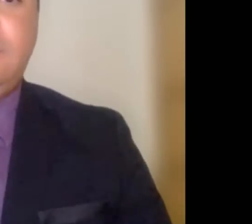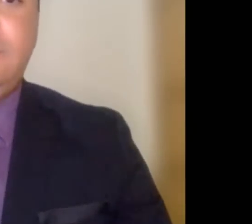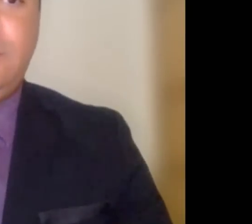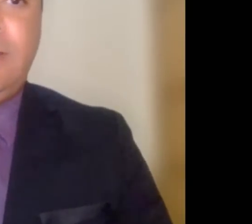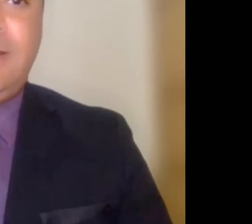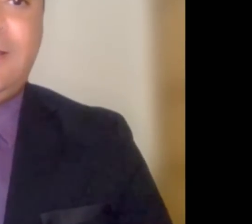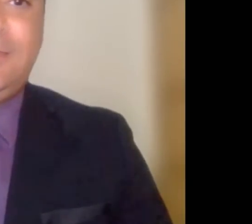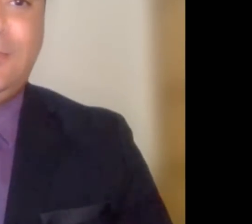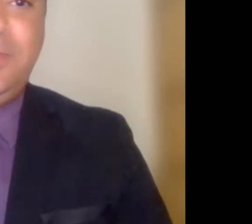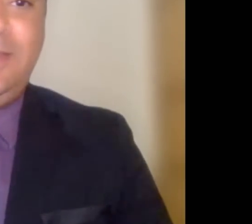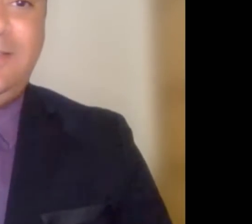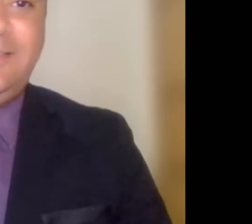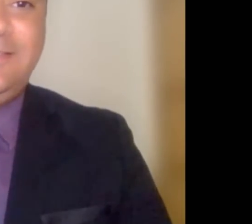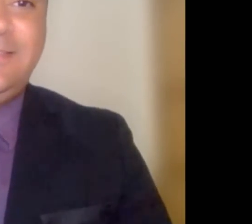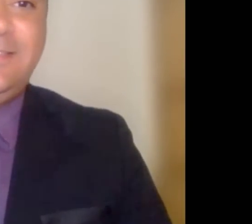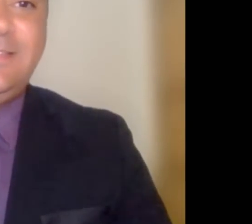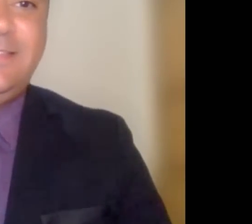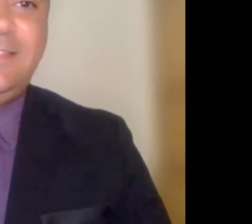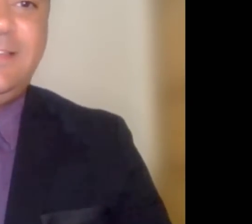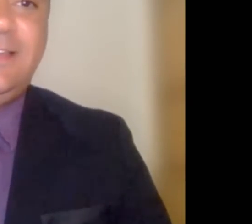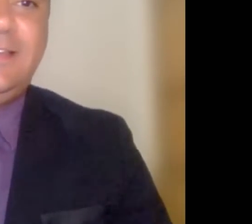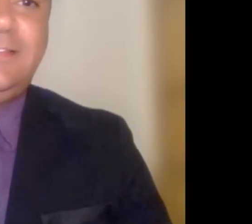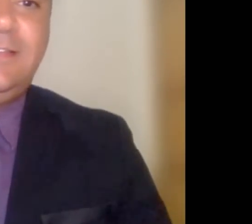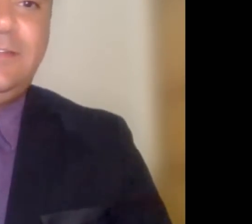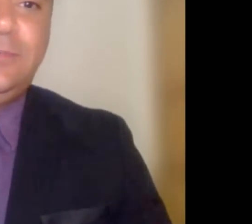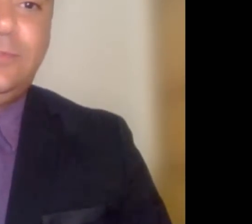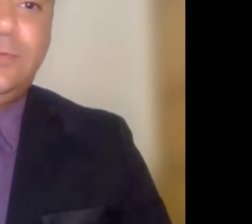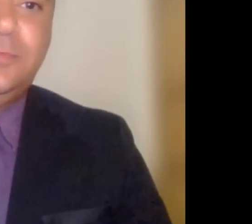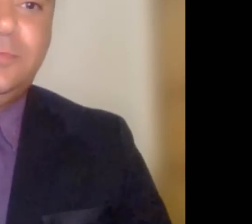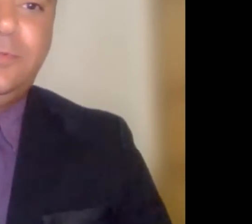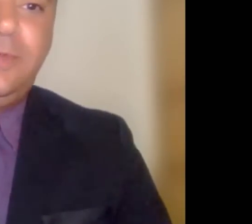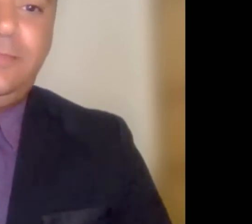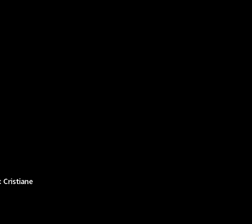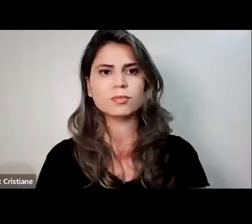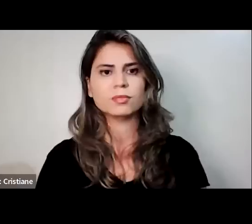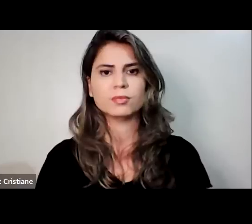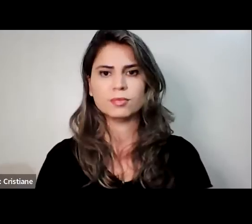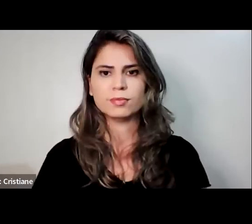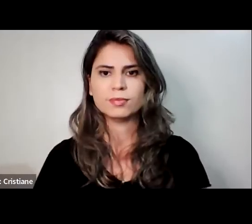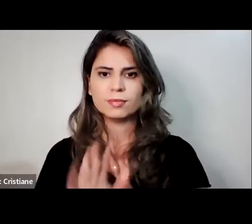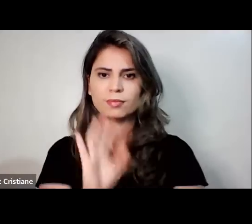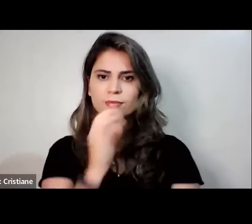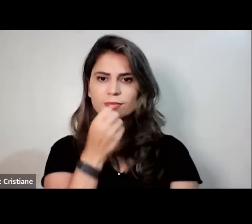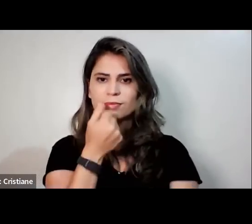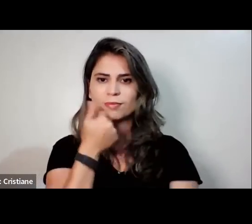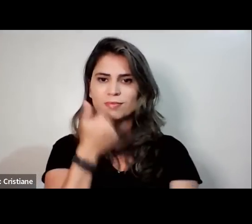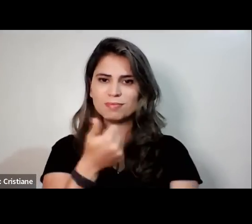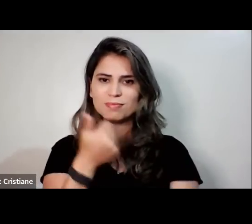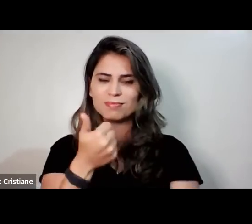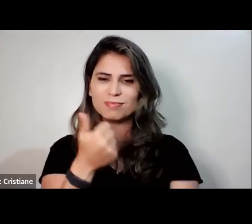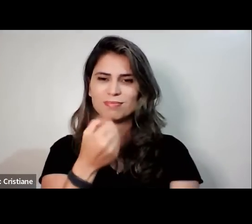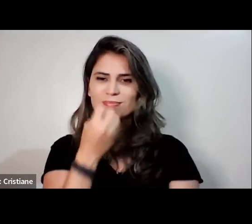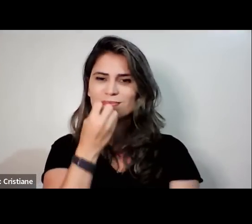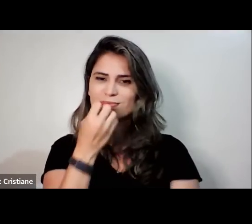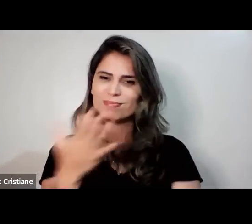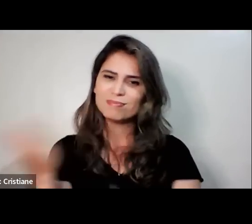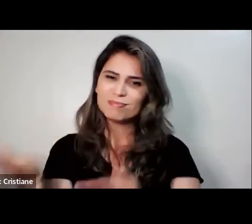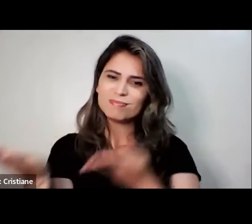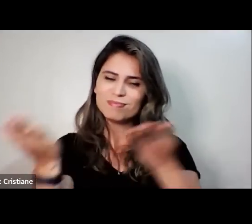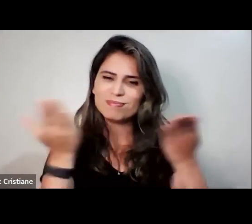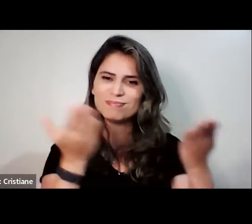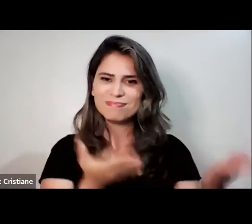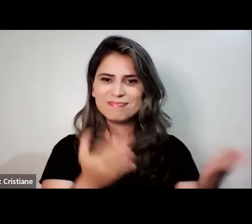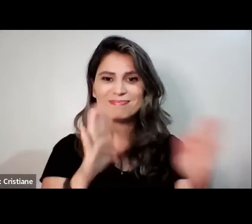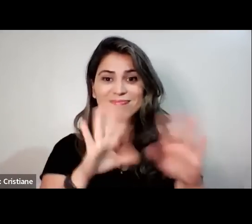Olá, tudo bem? Sejam todos muito bem-vindos. Fico muito feliz que